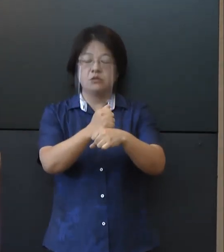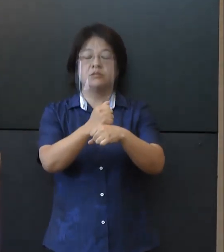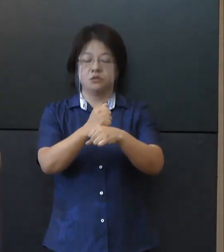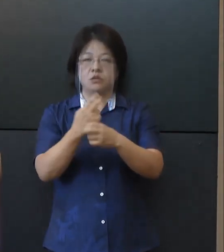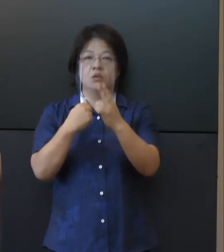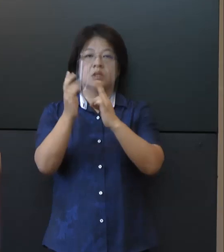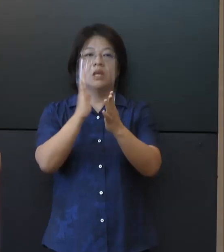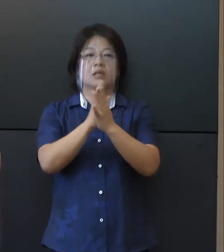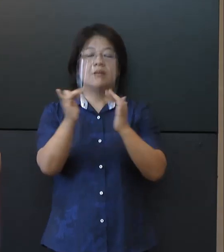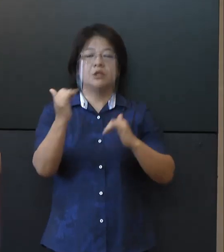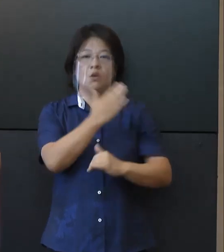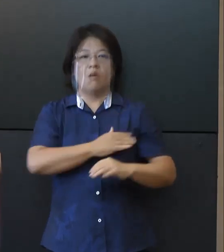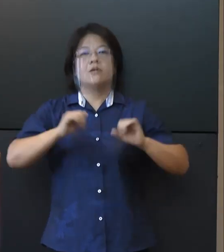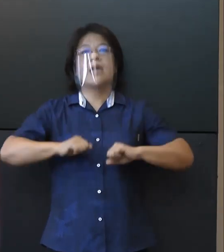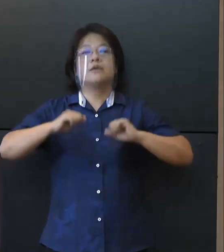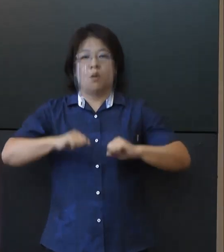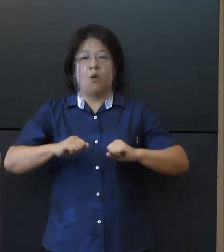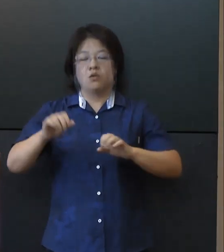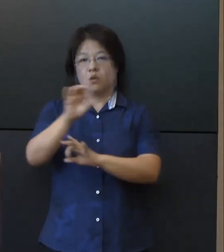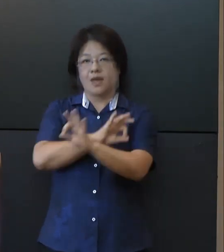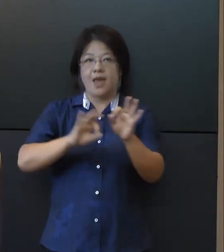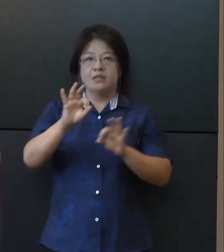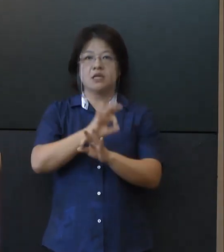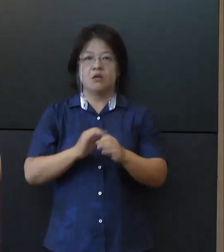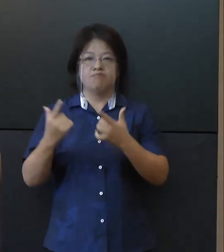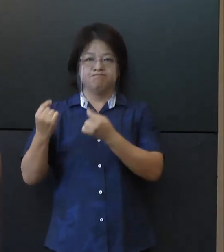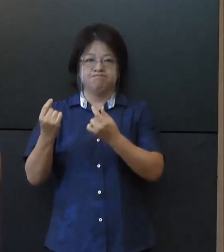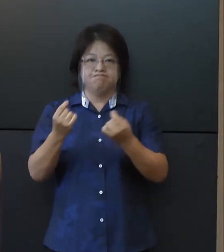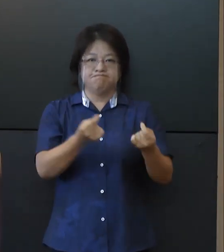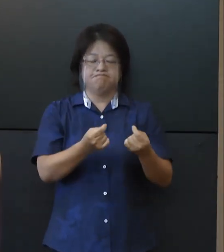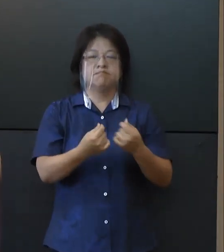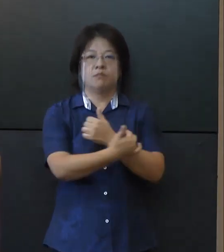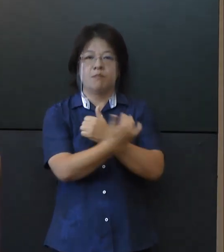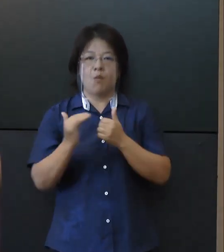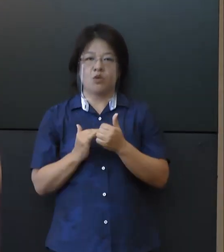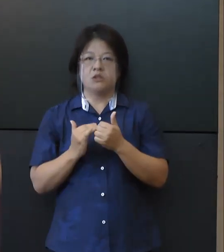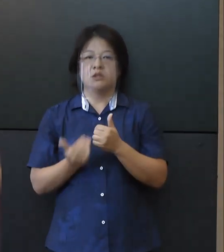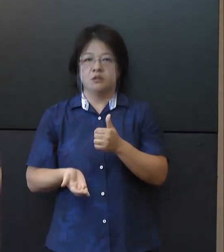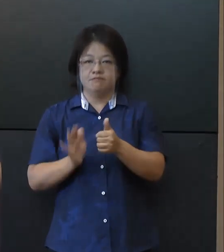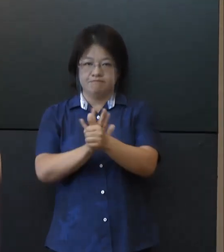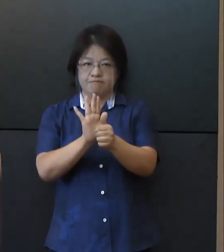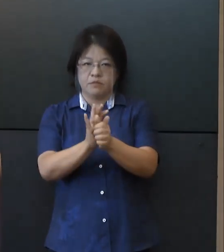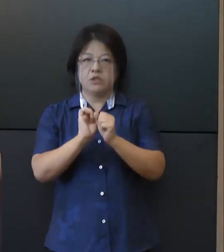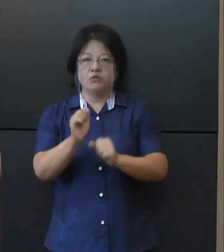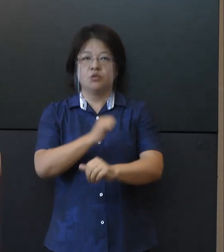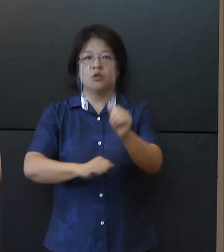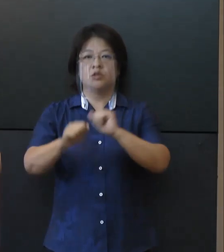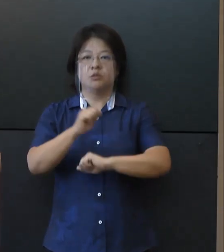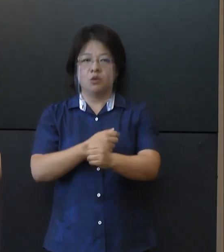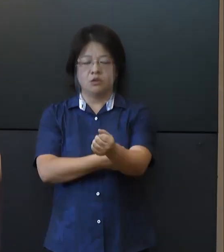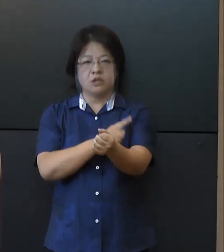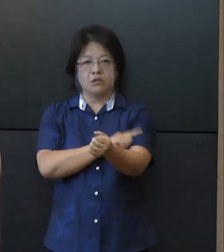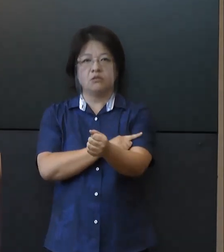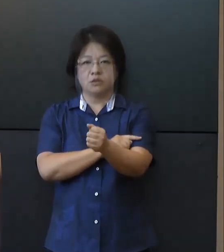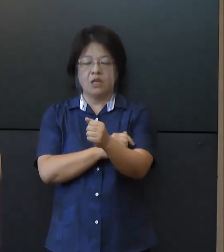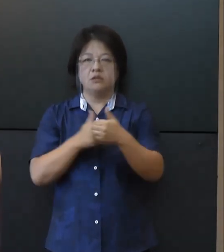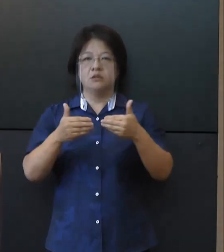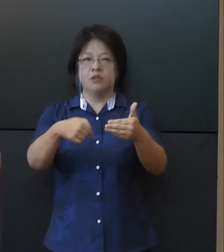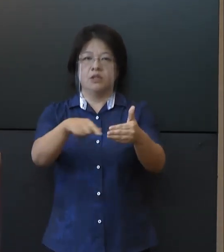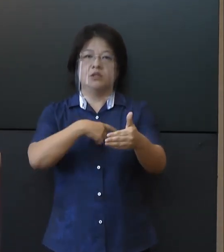の健康と経済をしっかり守り支える取り組みを全力で進めてまいります